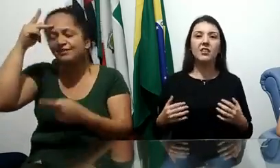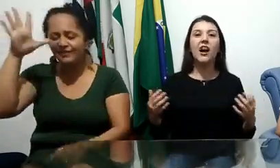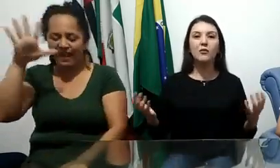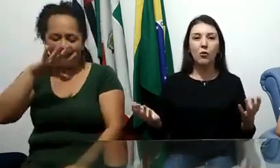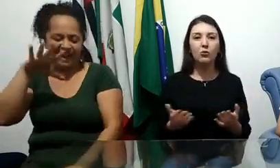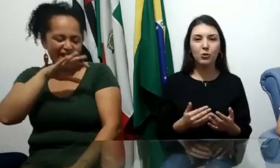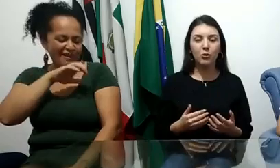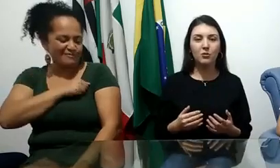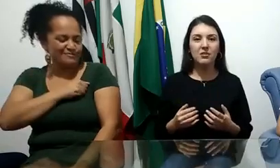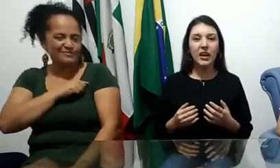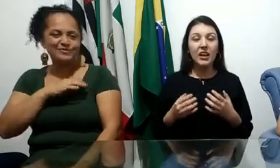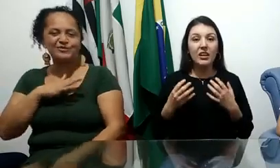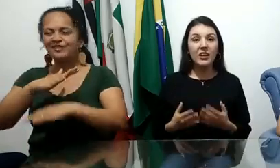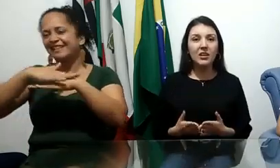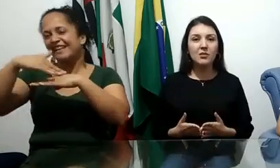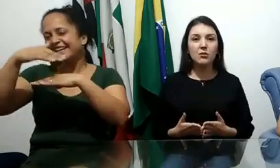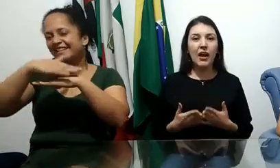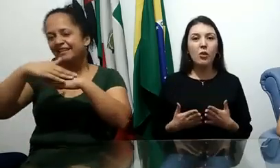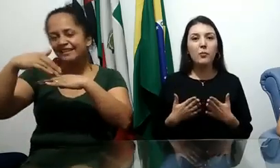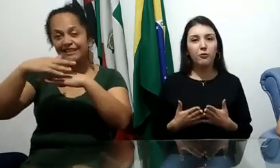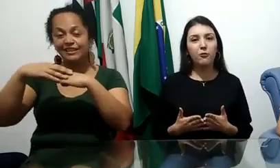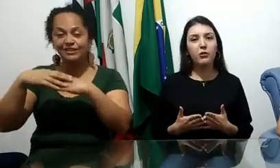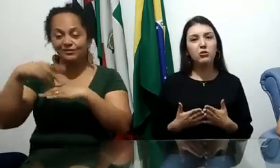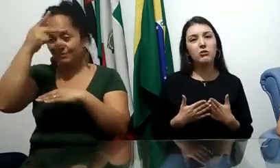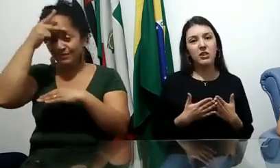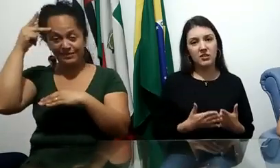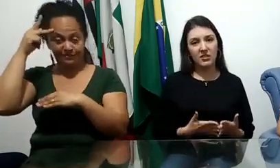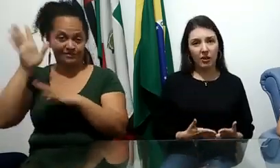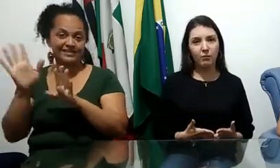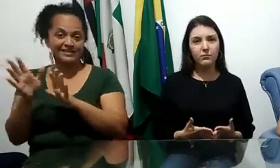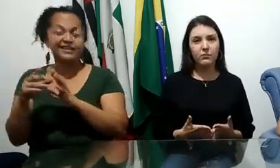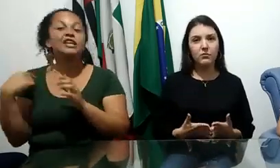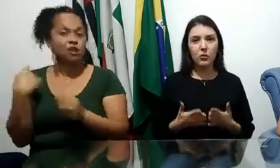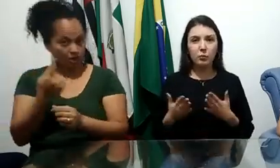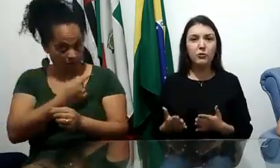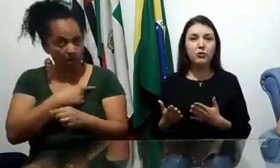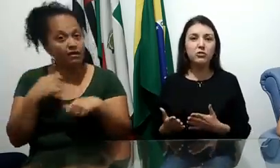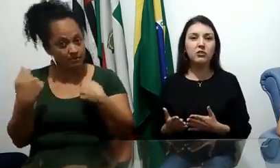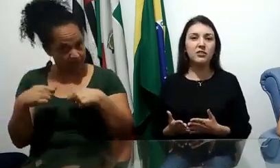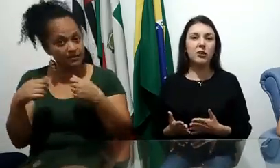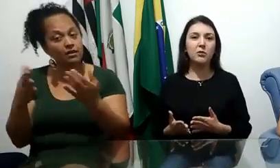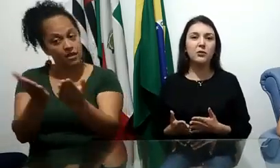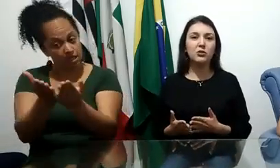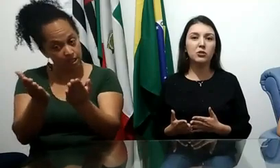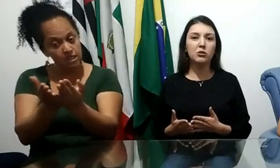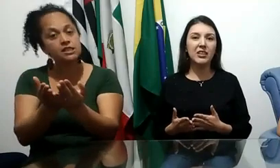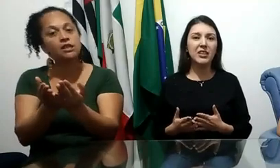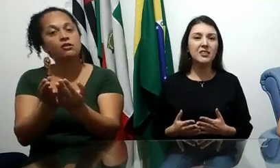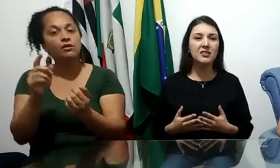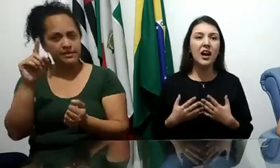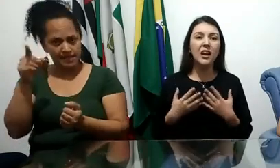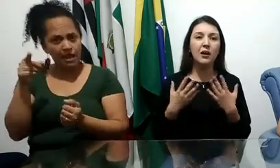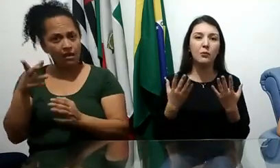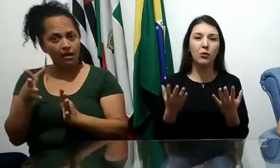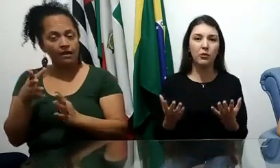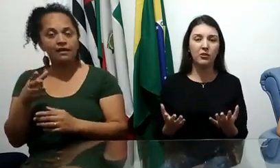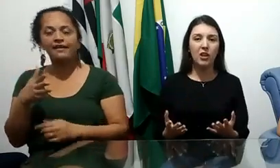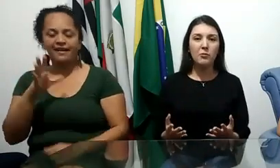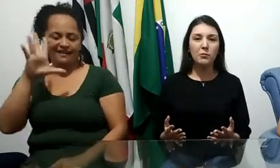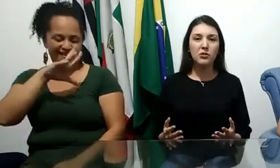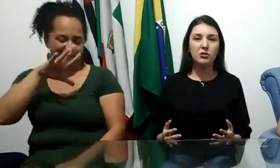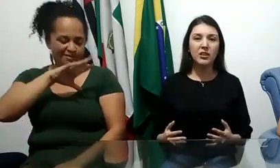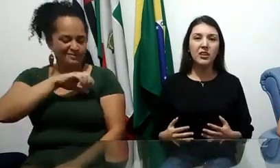eles lidavam com todos. E isso é um perfil de um cristão. O perfil de um cristão é uma pessoa que exala